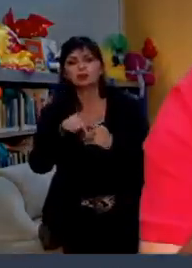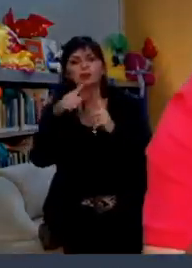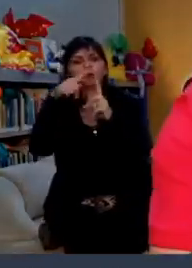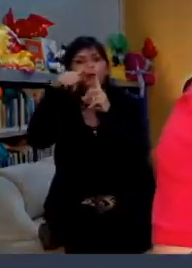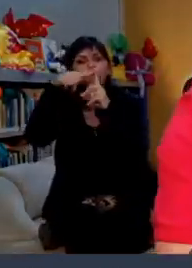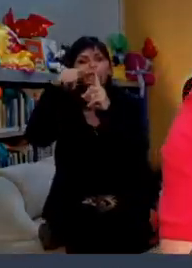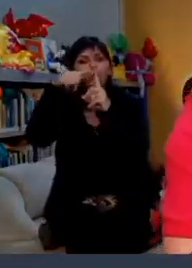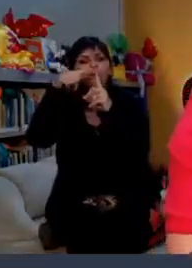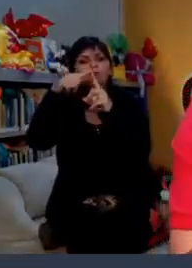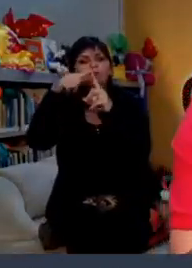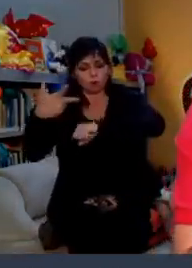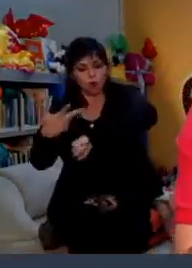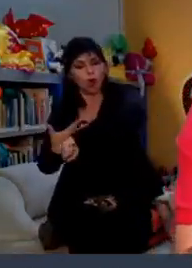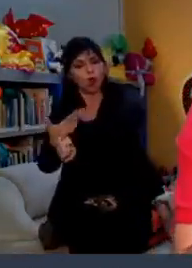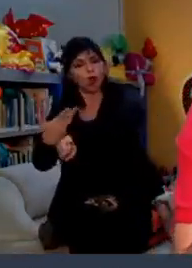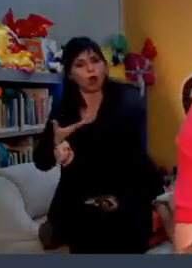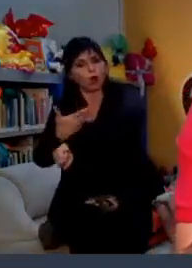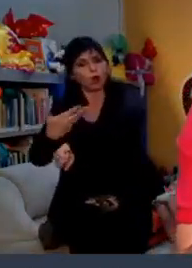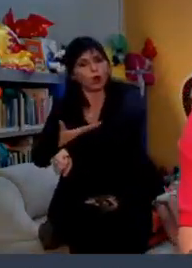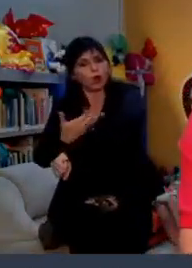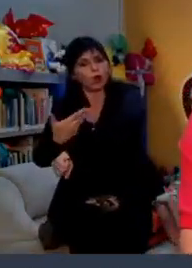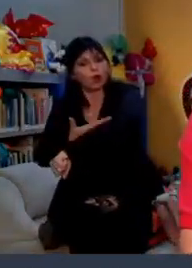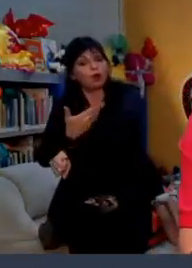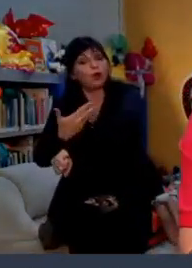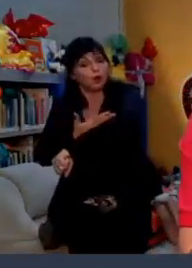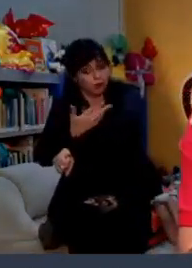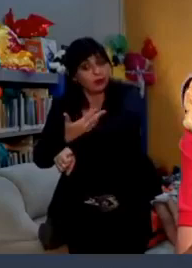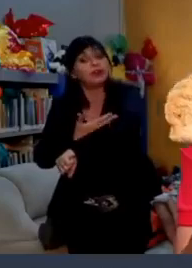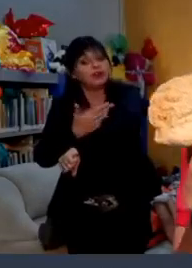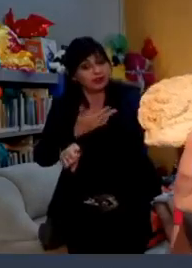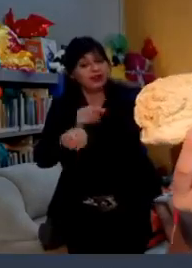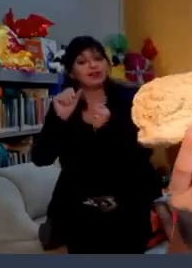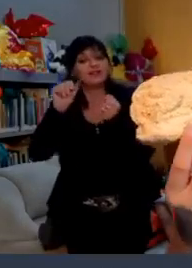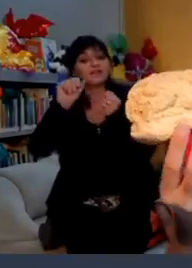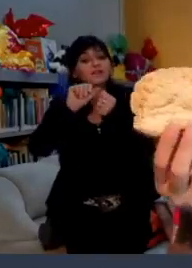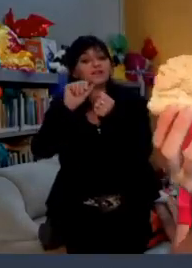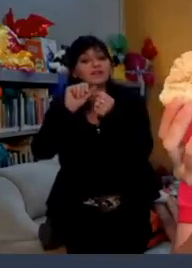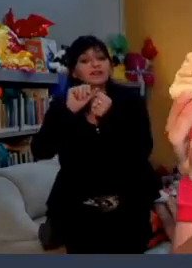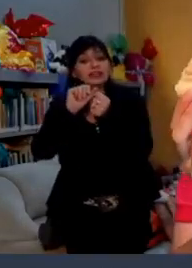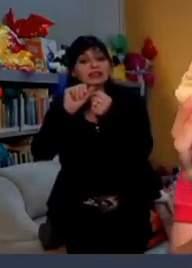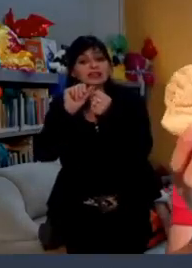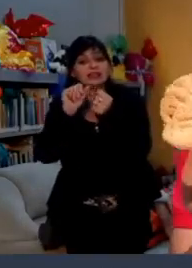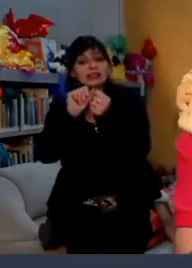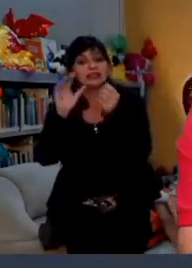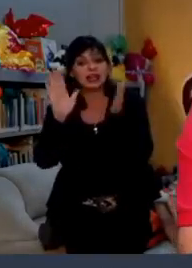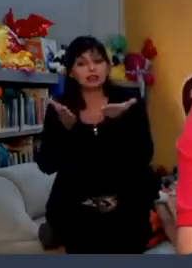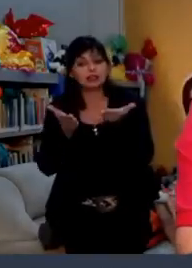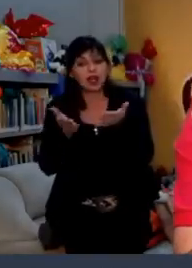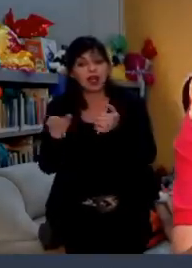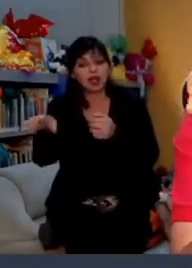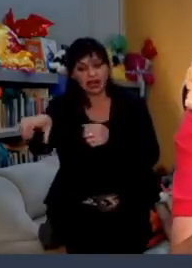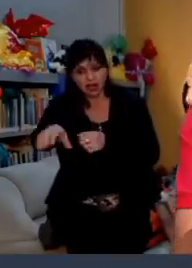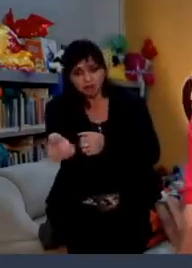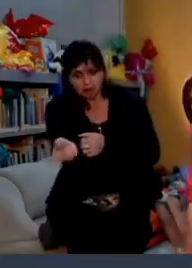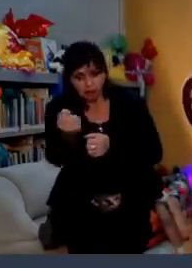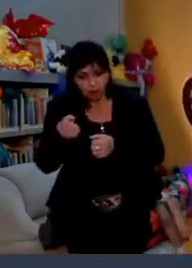Isso é um cordeiro que é assado com os olhinhos de cravo, que é